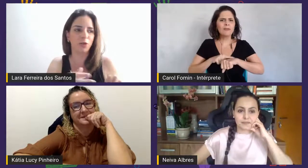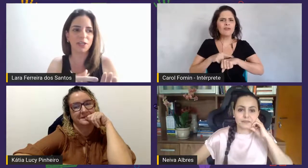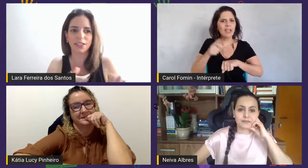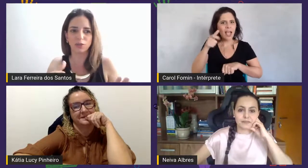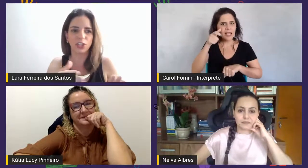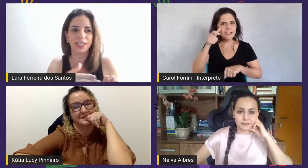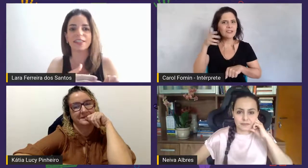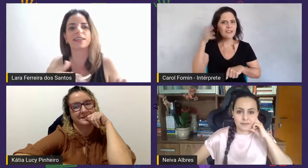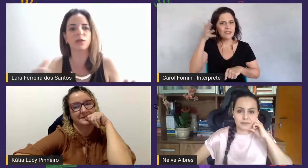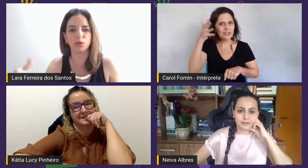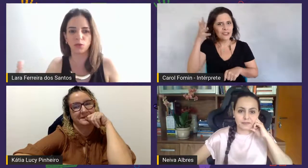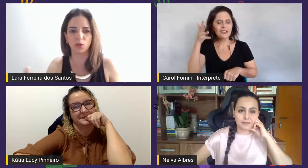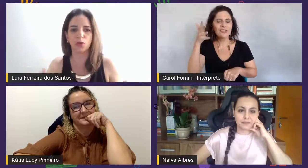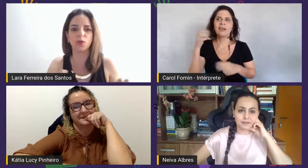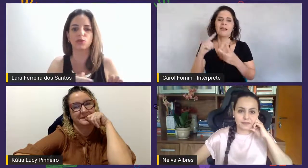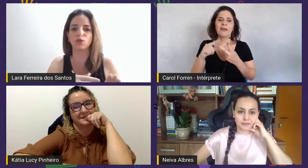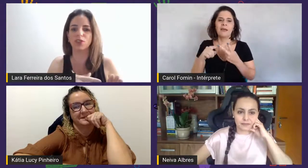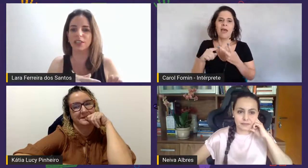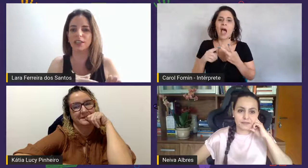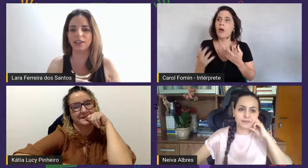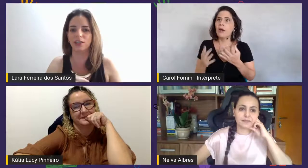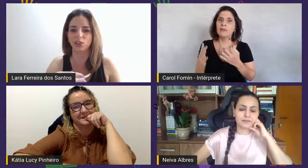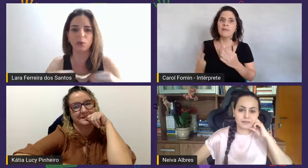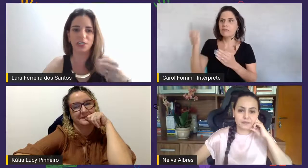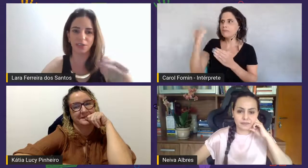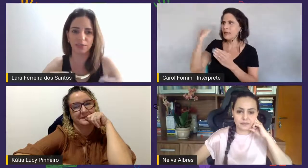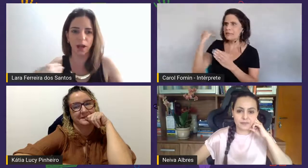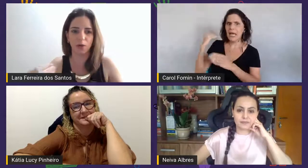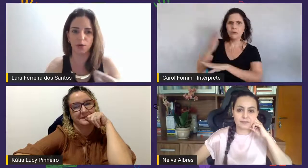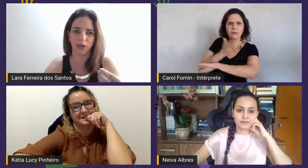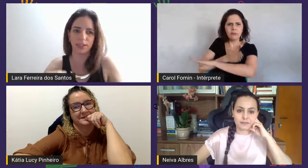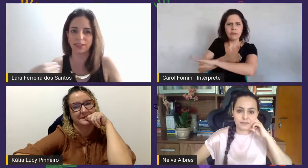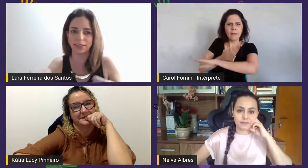de formação, de criação dos cursos e